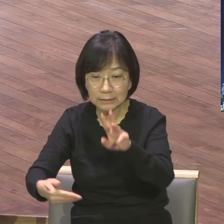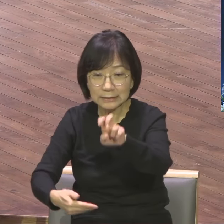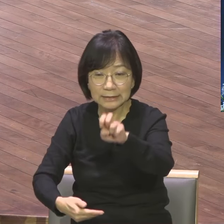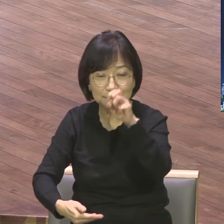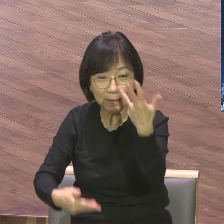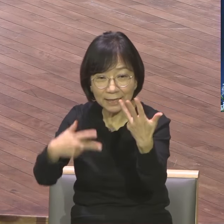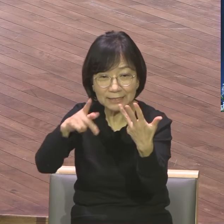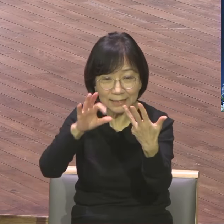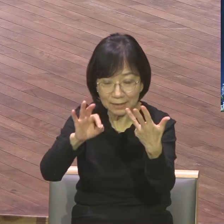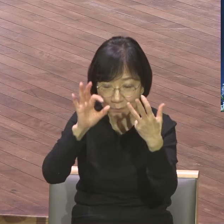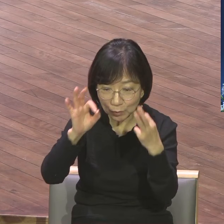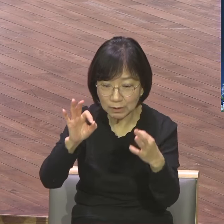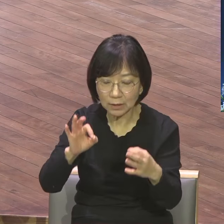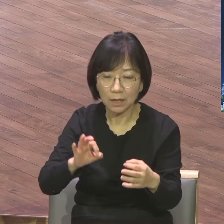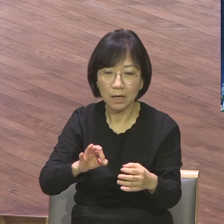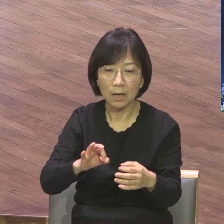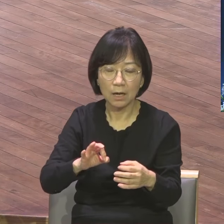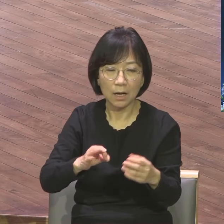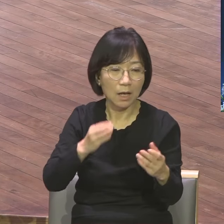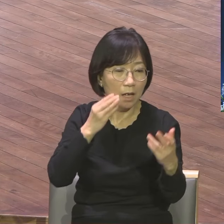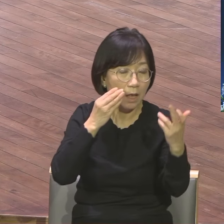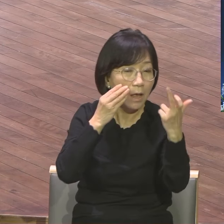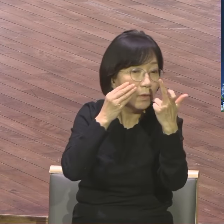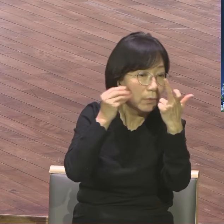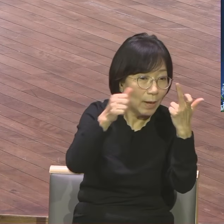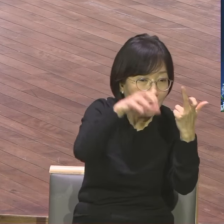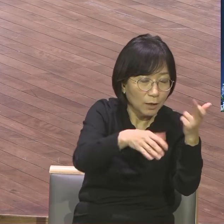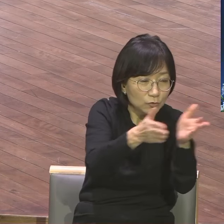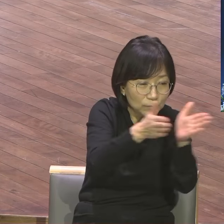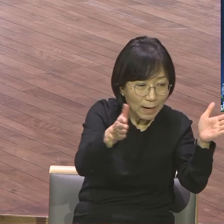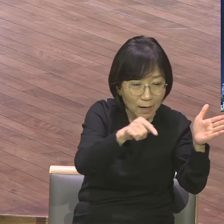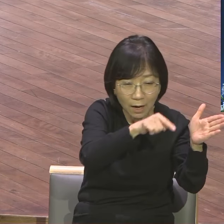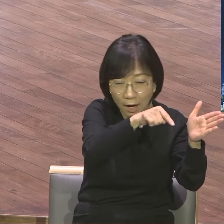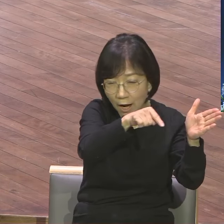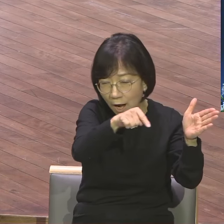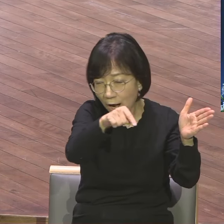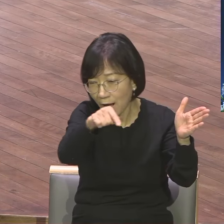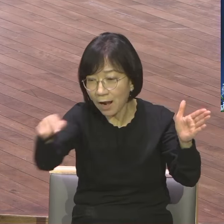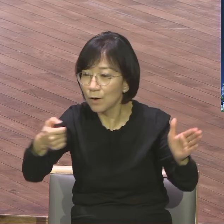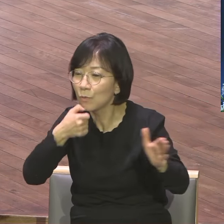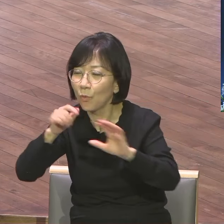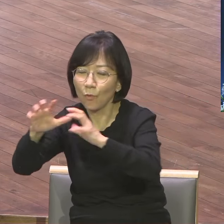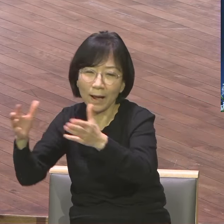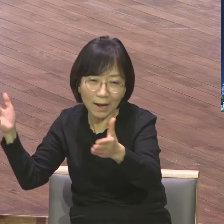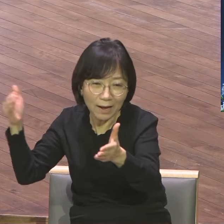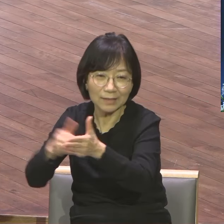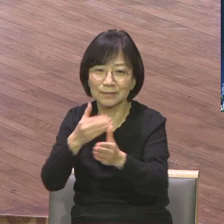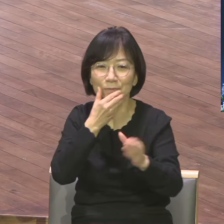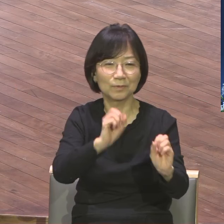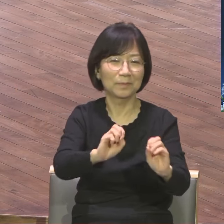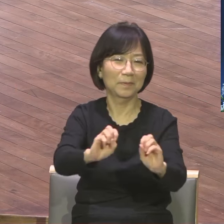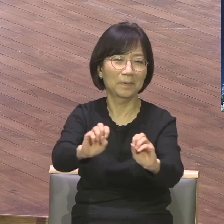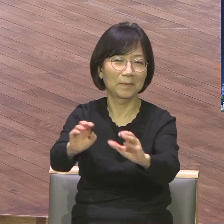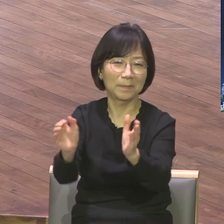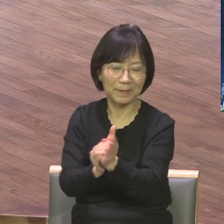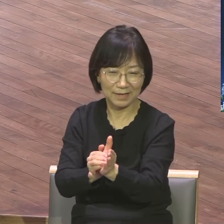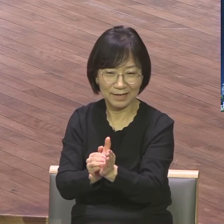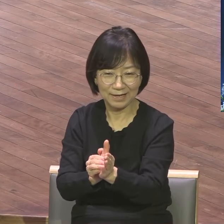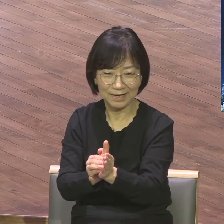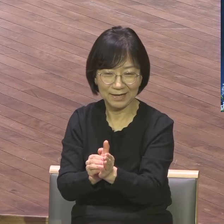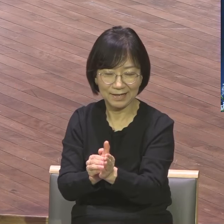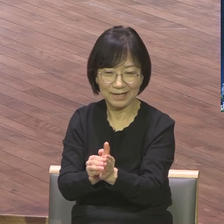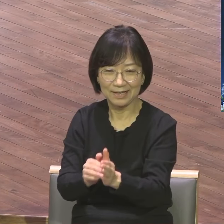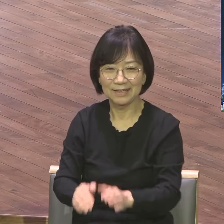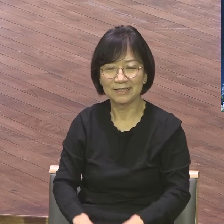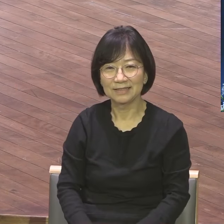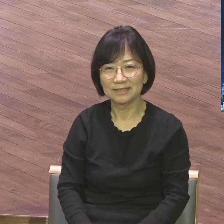로마까지 전파된 것입니다. 이게 기적이에요. 이게 능력입니다. 이게 하나님의 나라예요. 하나님의